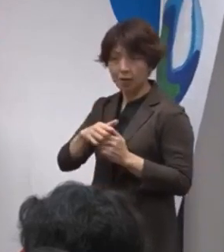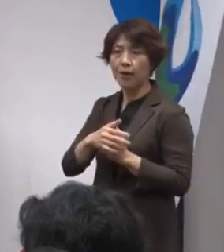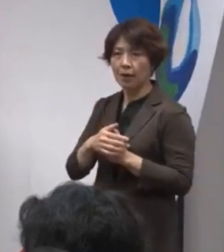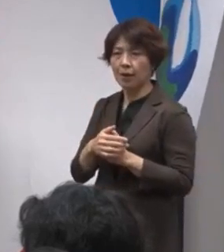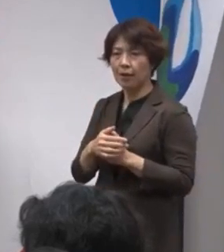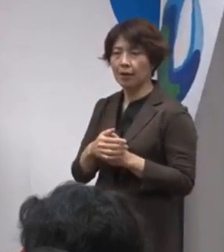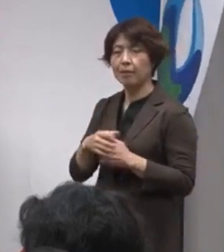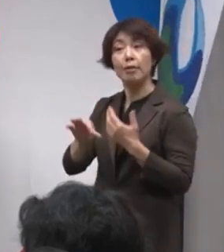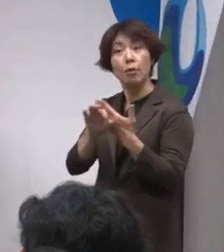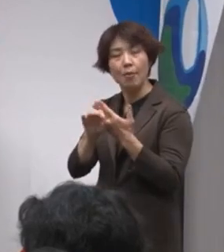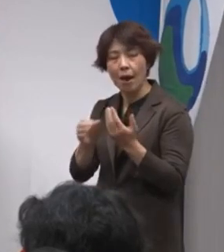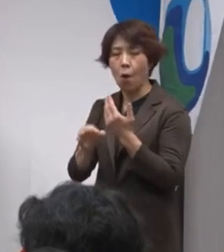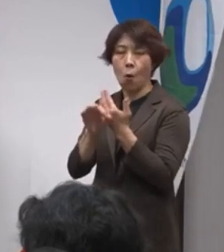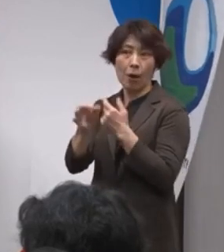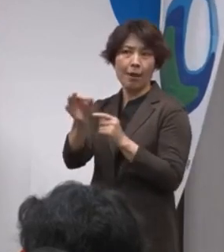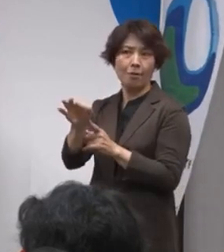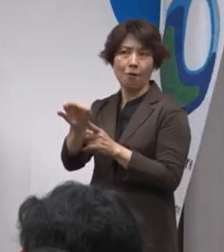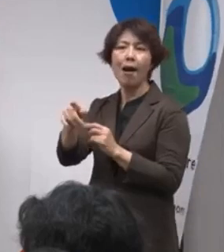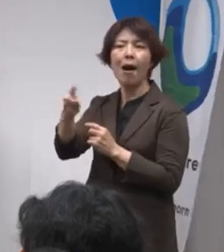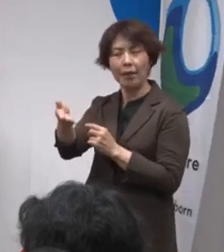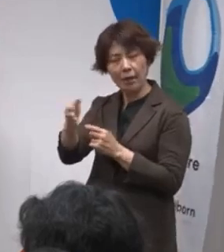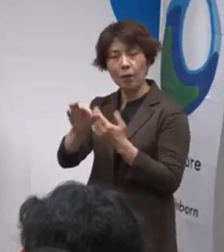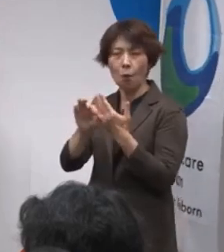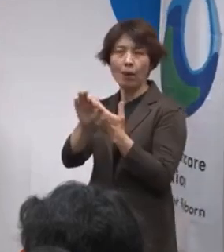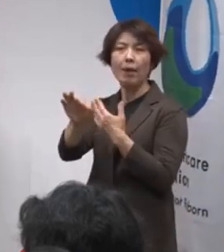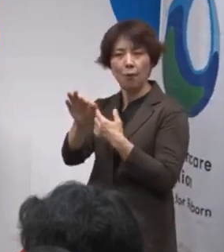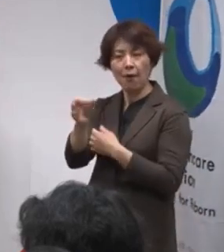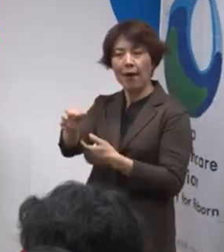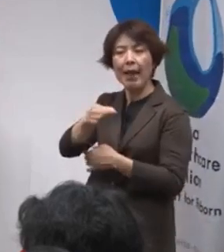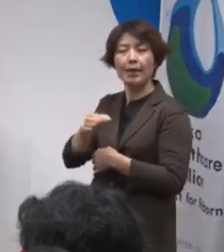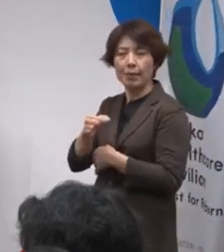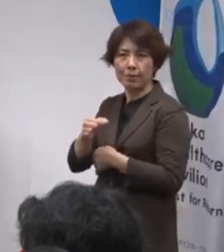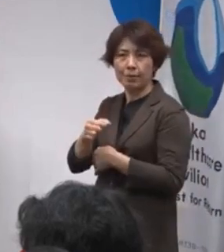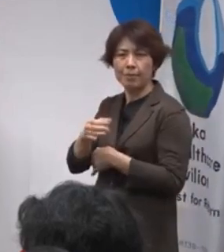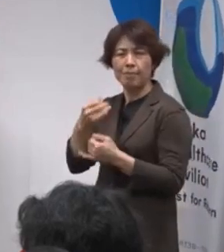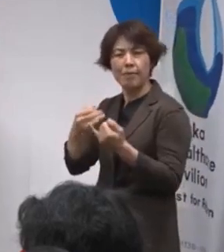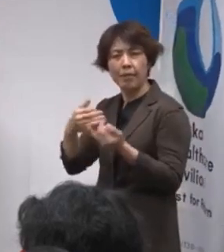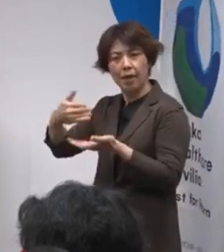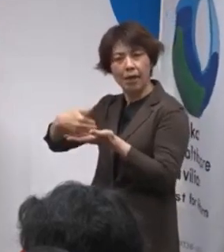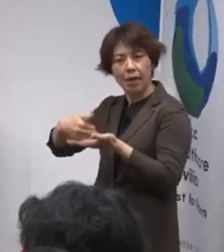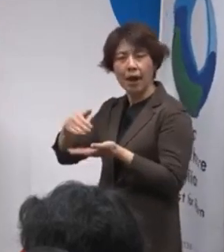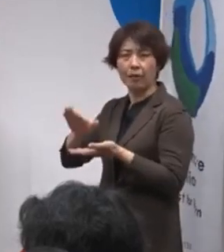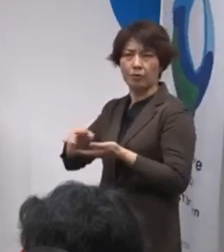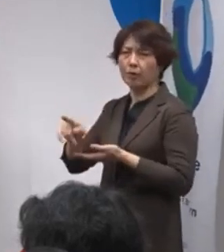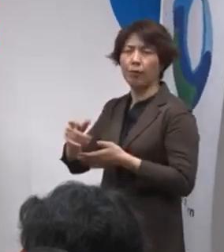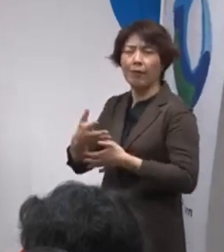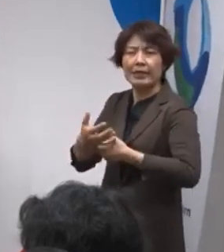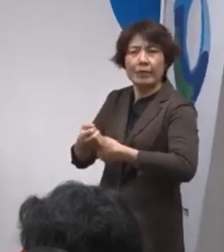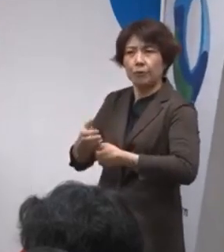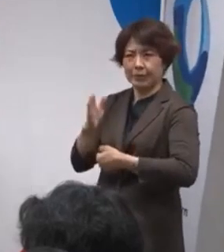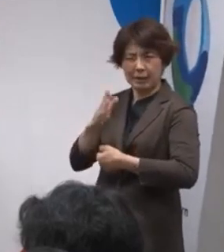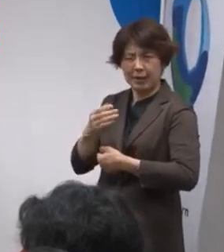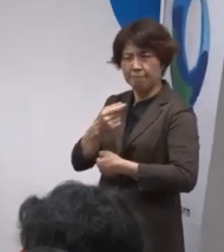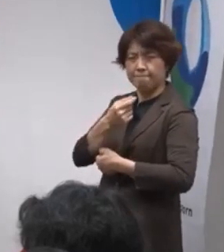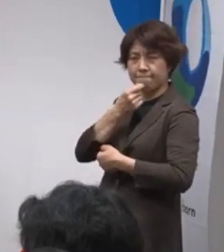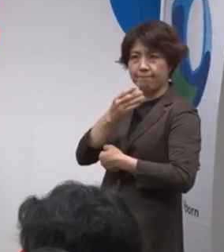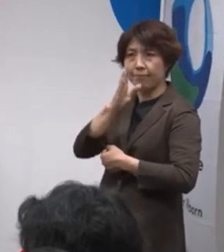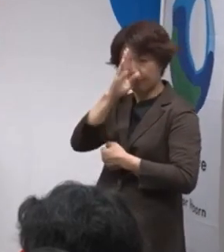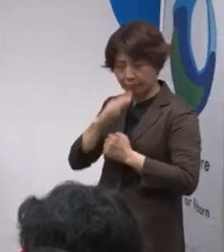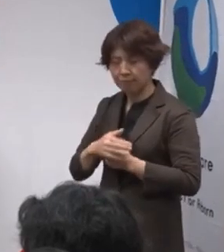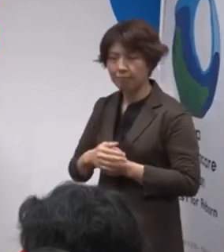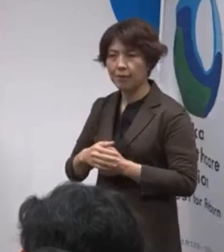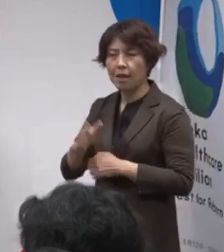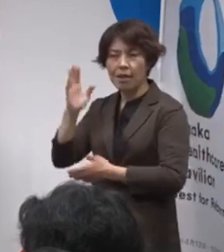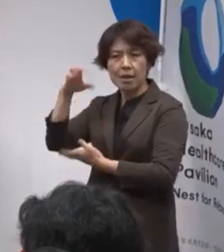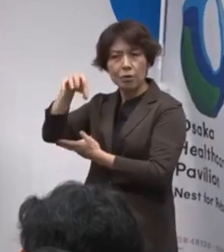険料が返ってきますといった電話がかかってくる場合が多いですが、それはもう信用しないでください。役所や税務